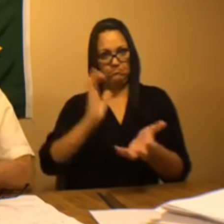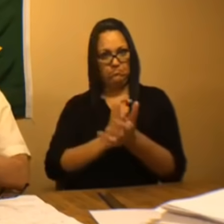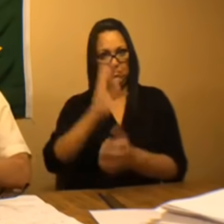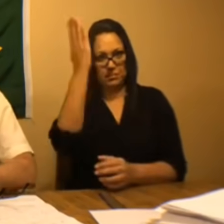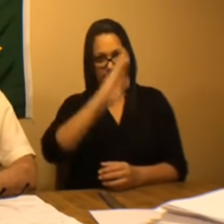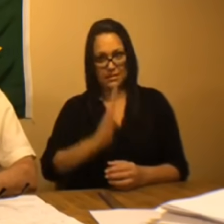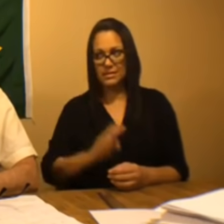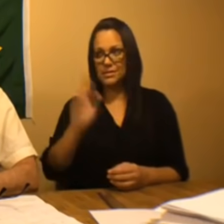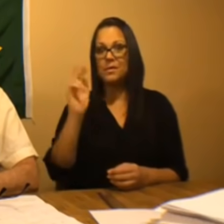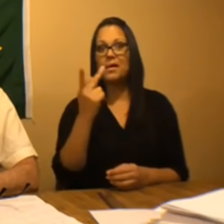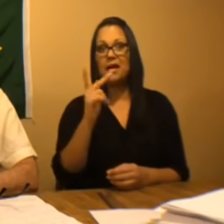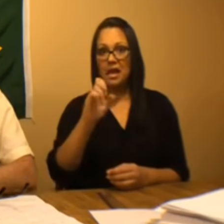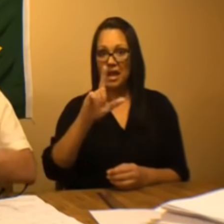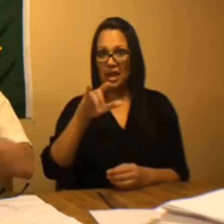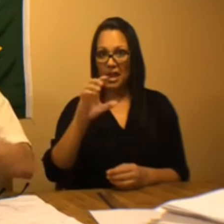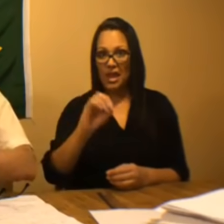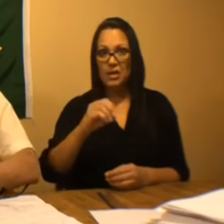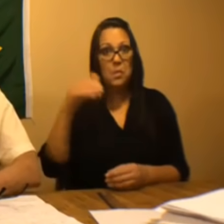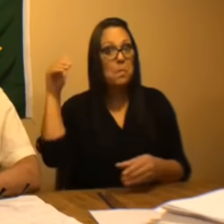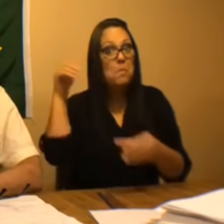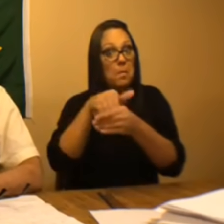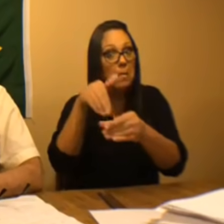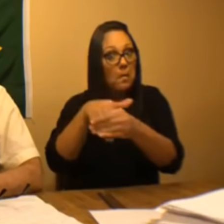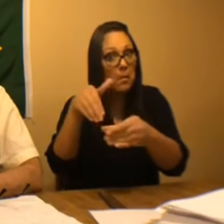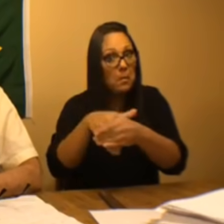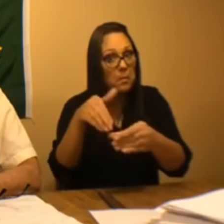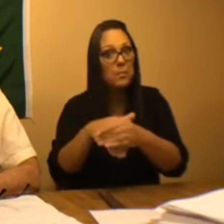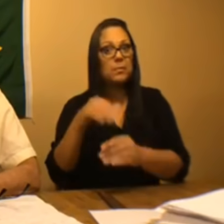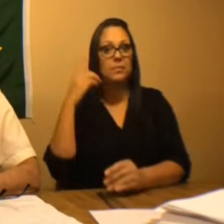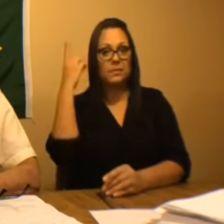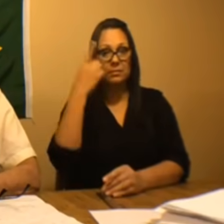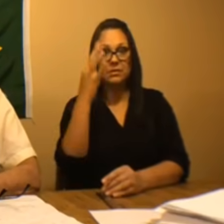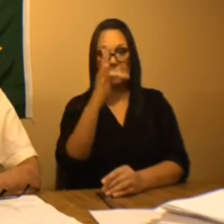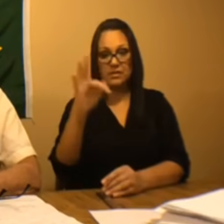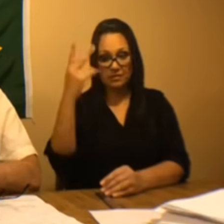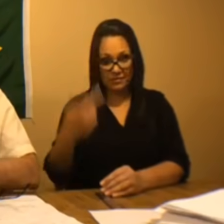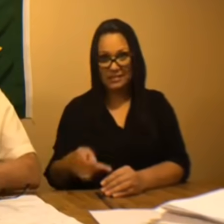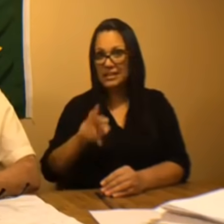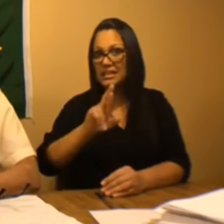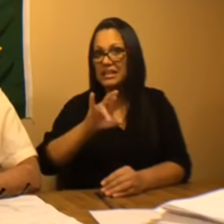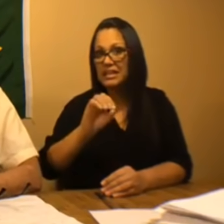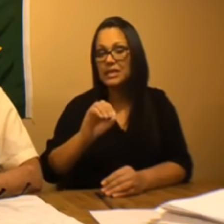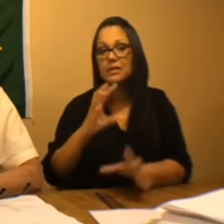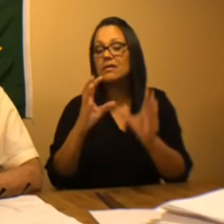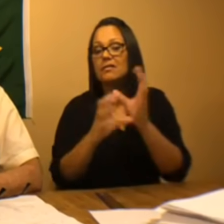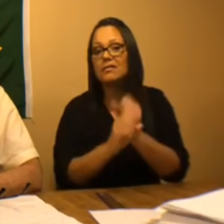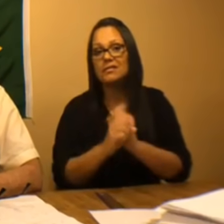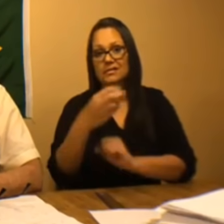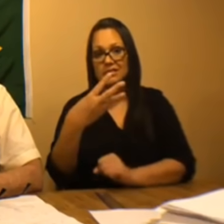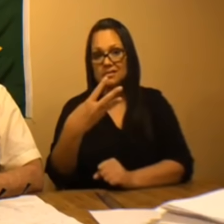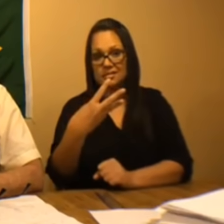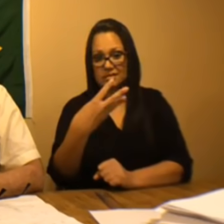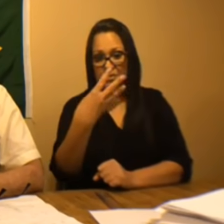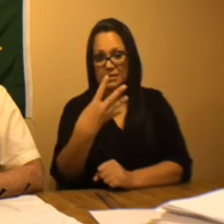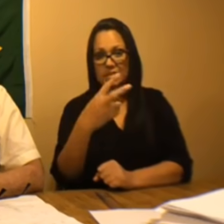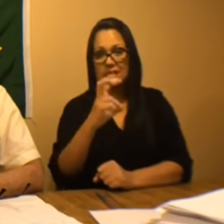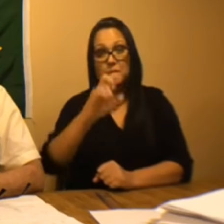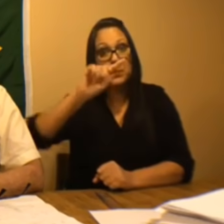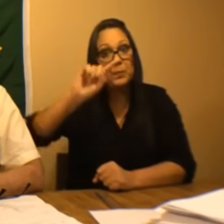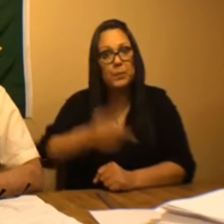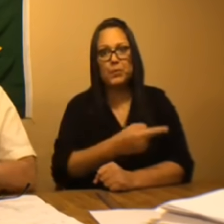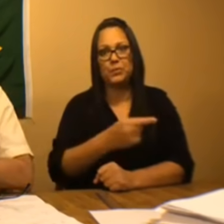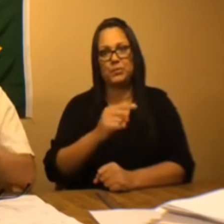né, a deputado federal mais votado do estado do Rio de Janeiro, 345 mil votos.